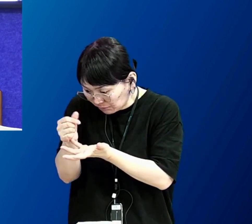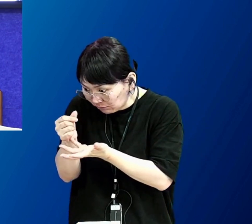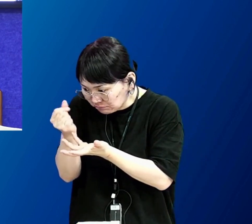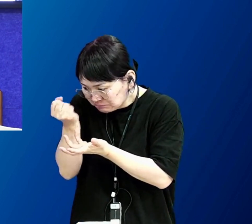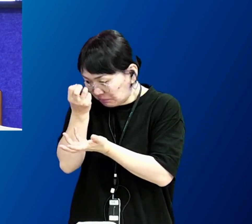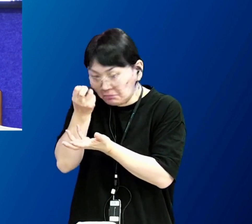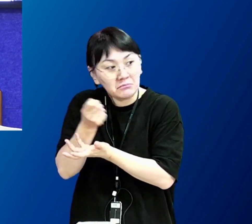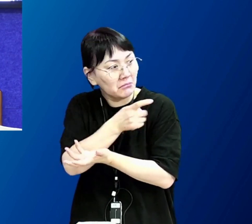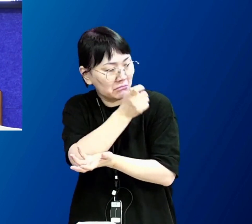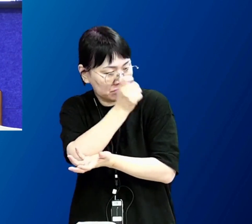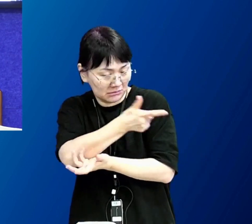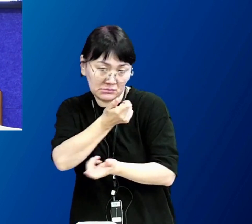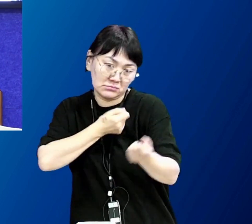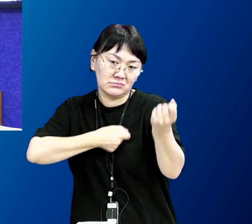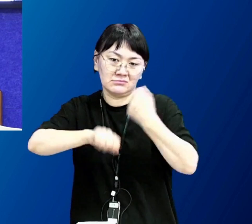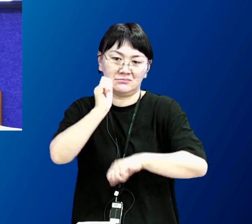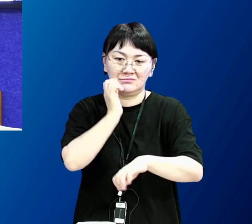баг.